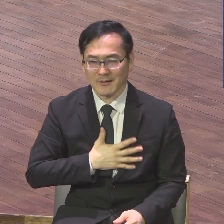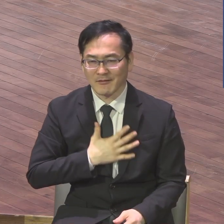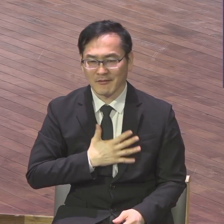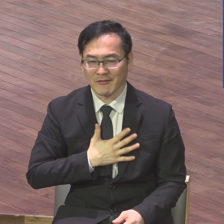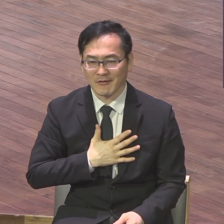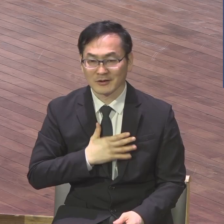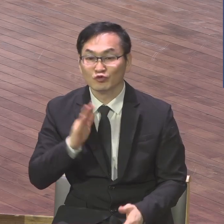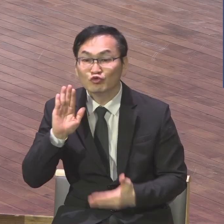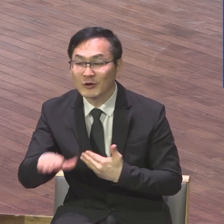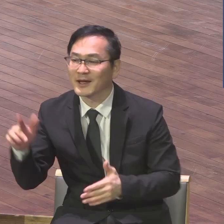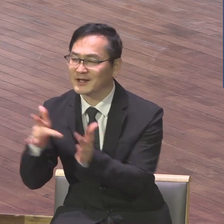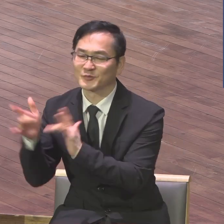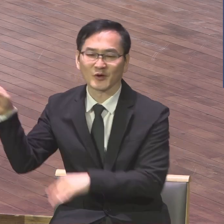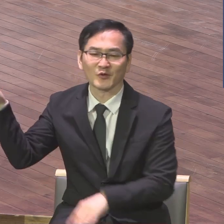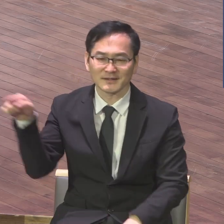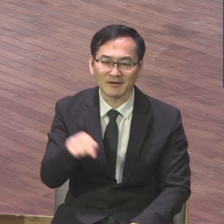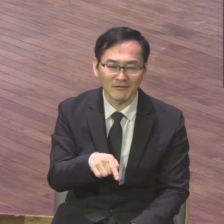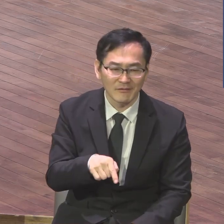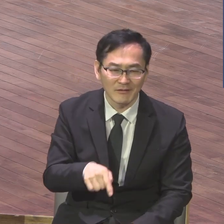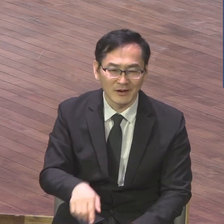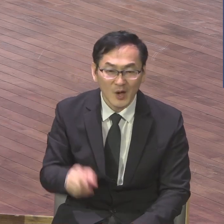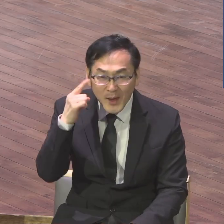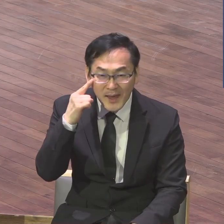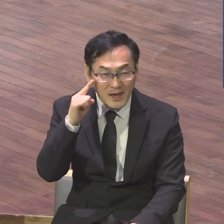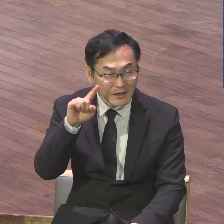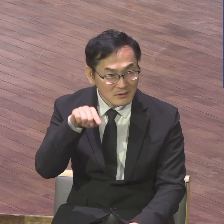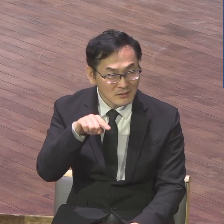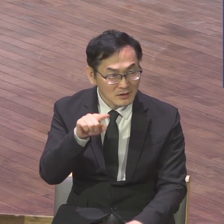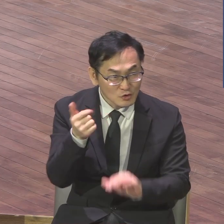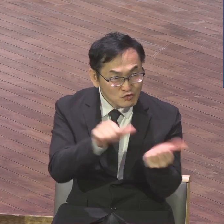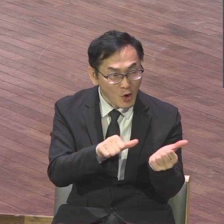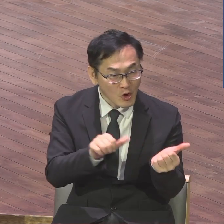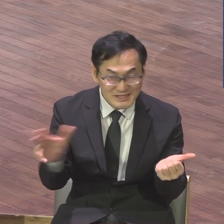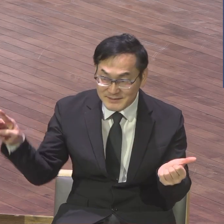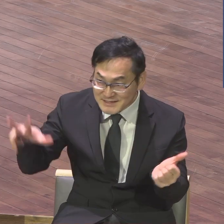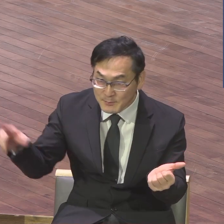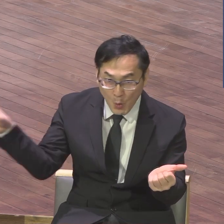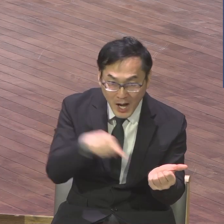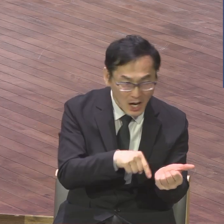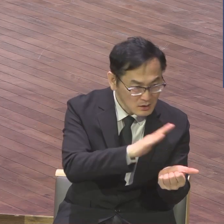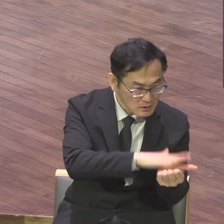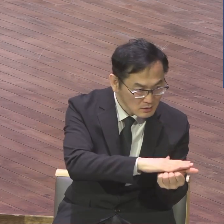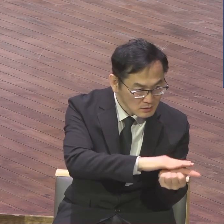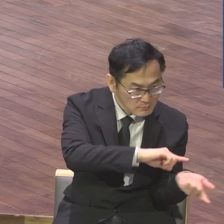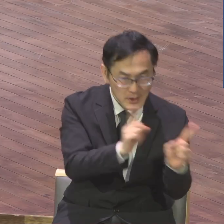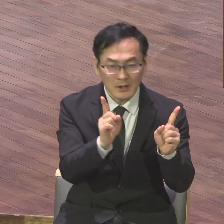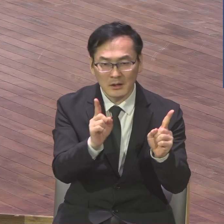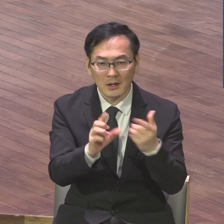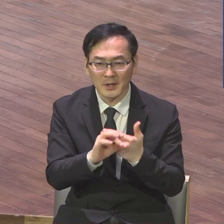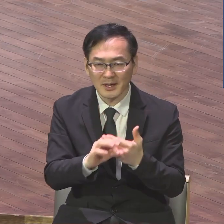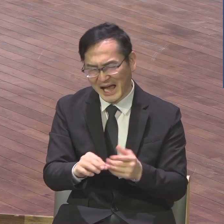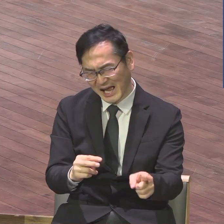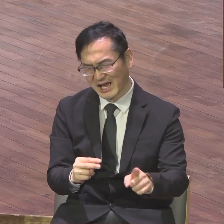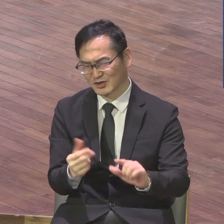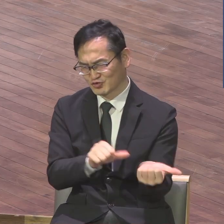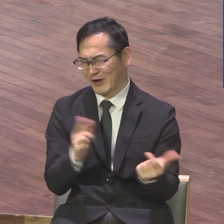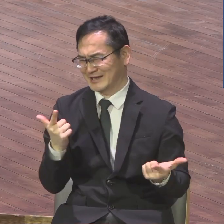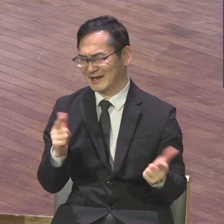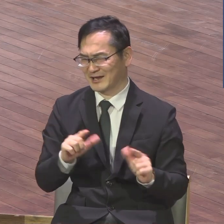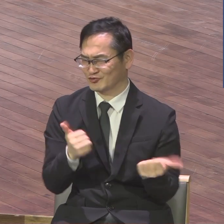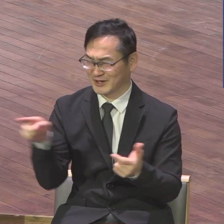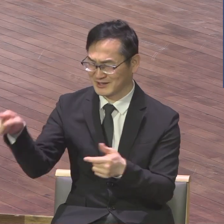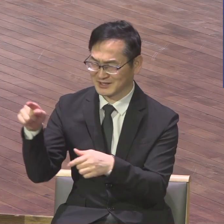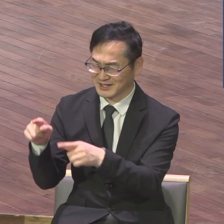그때 예수님 나타난 겁니다. 우리가 살아가면서 다양한 문제와 사건을 겪게 됩니다.